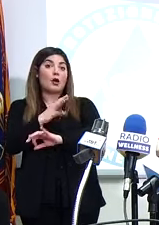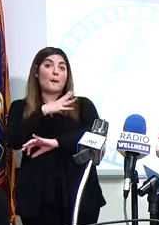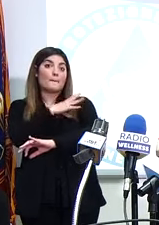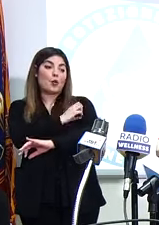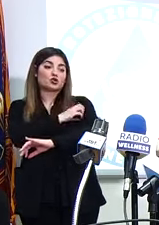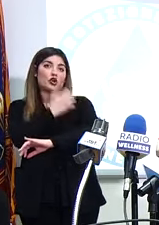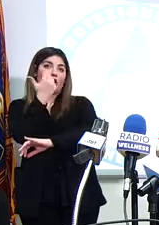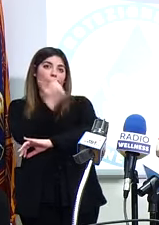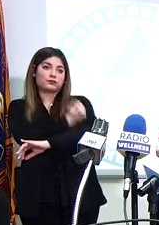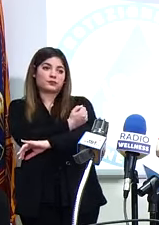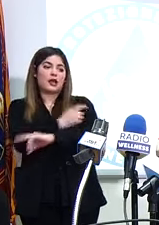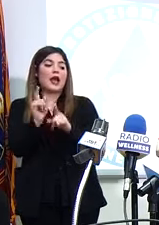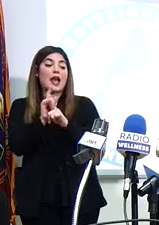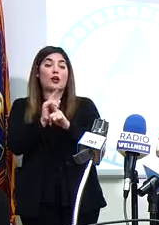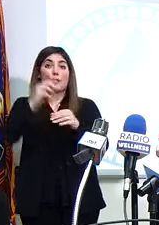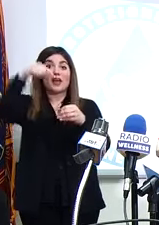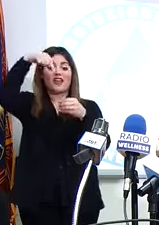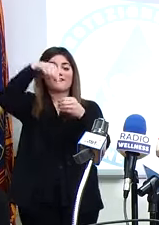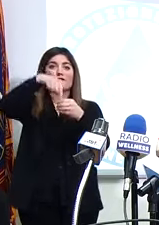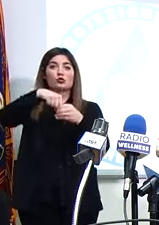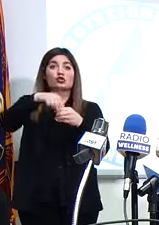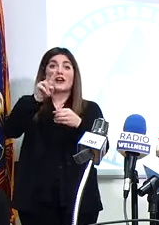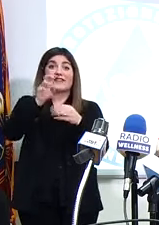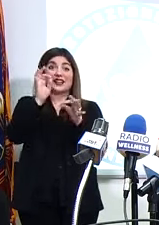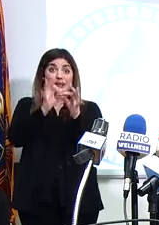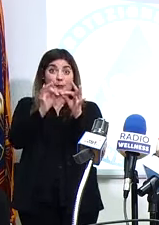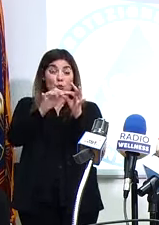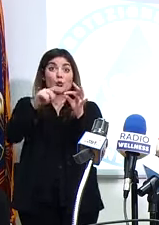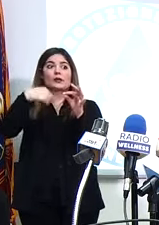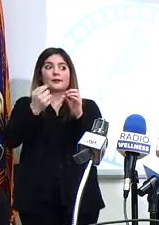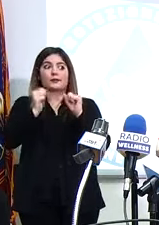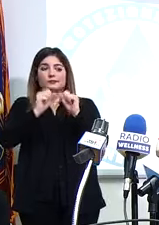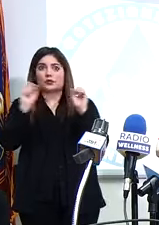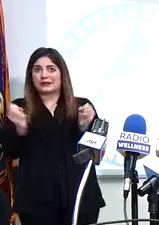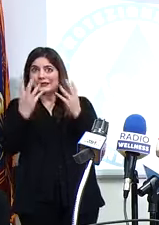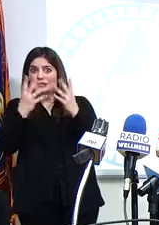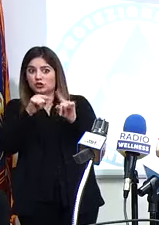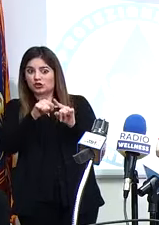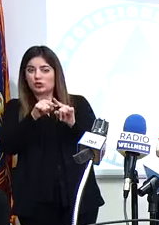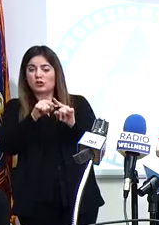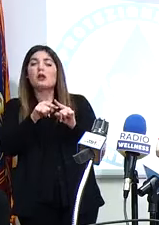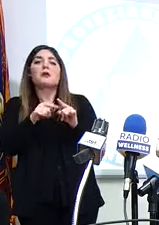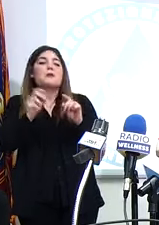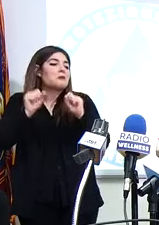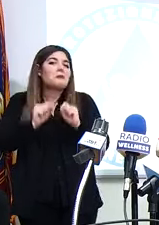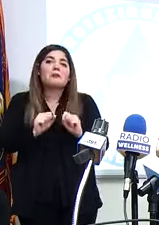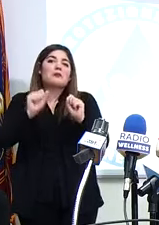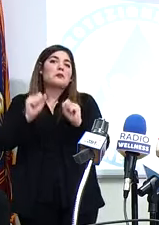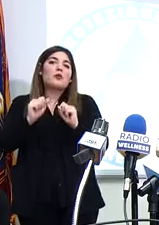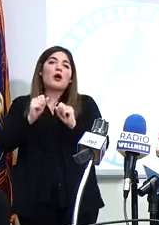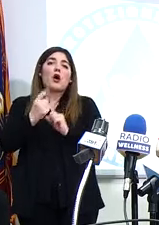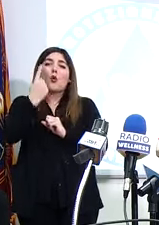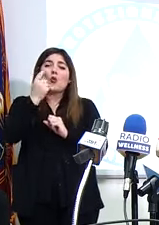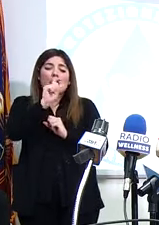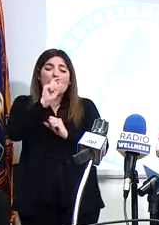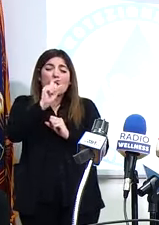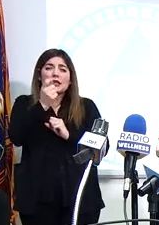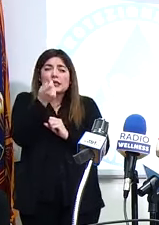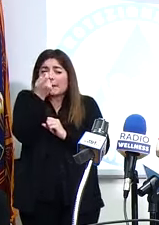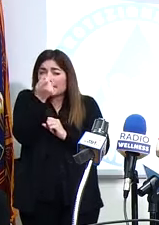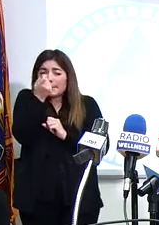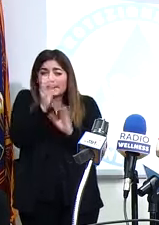fare un'infusione che dura 20 minuti e che può avere reattività, mi inoculo una quantità piccolissima in